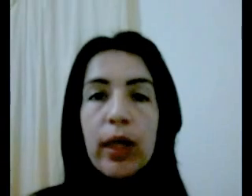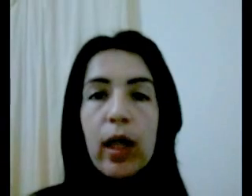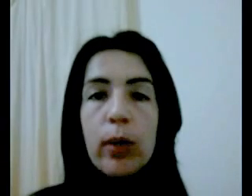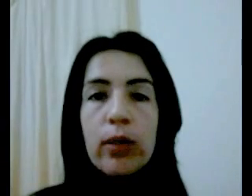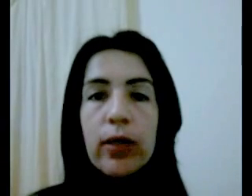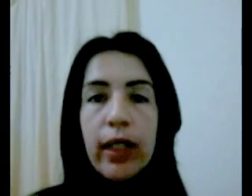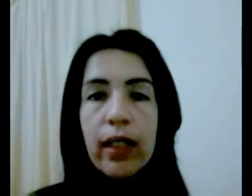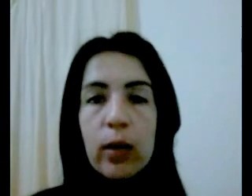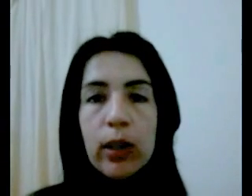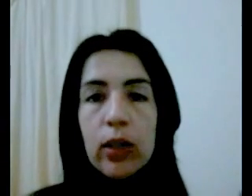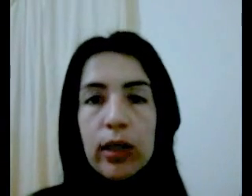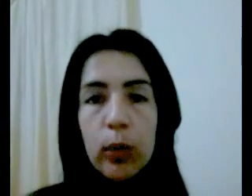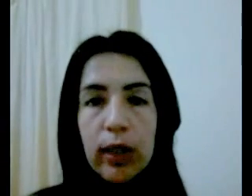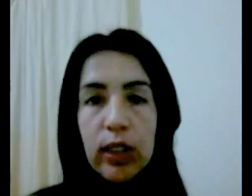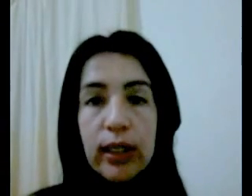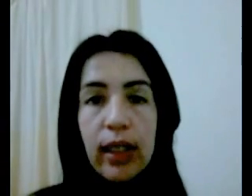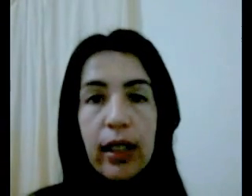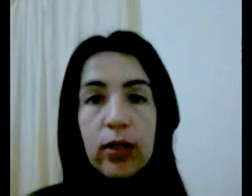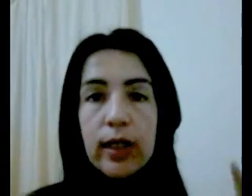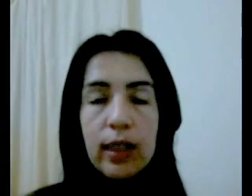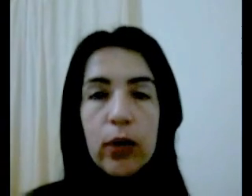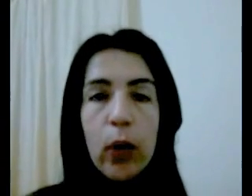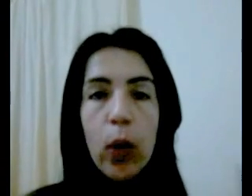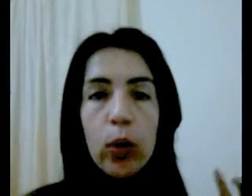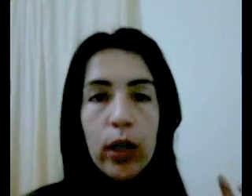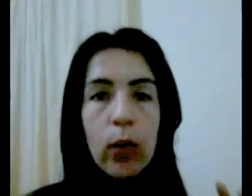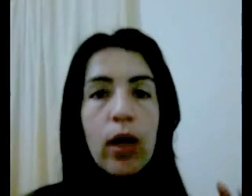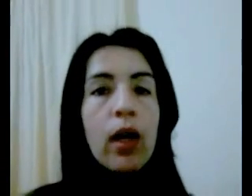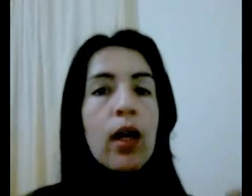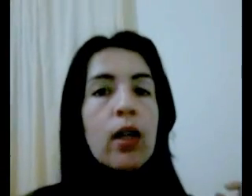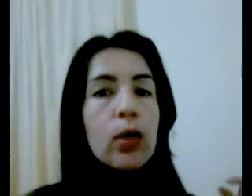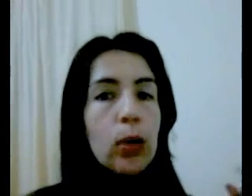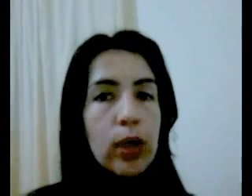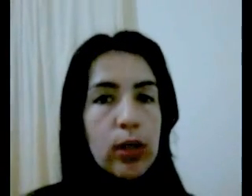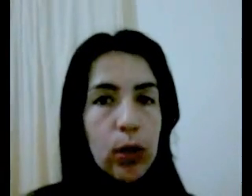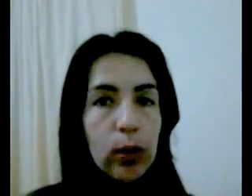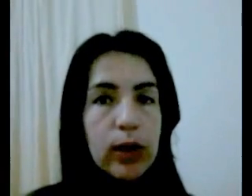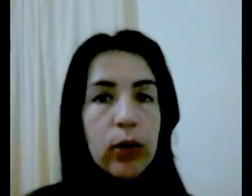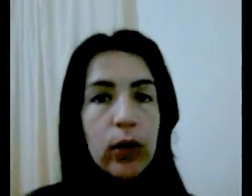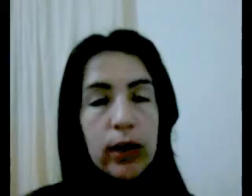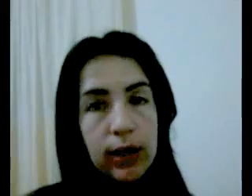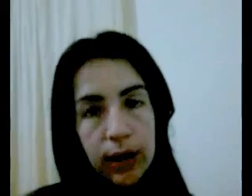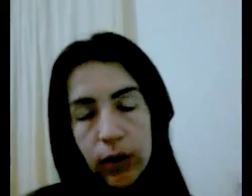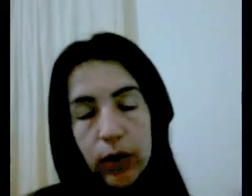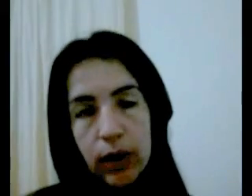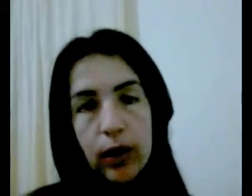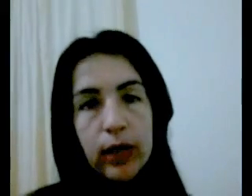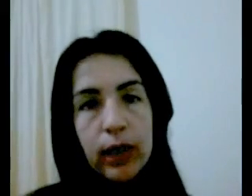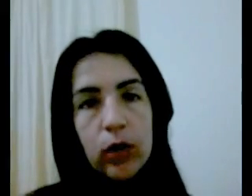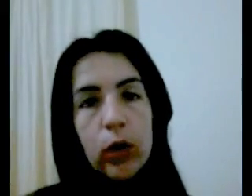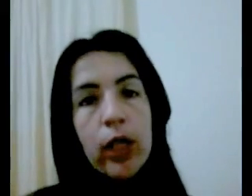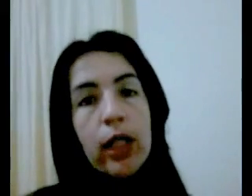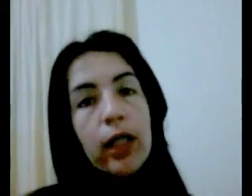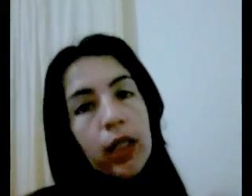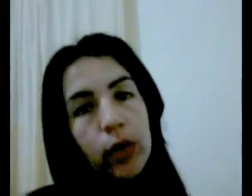para dar uma verificada na minha hidrossalpinge, se ela era visível ou não no ultrassom. Se fosse, né, visível, eu